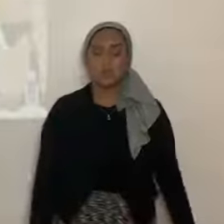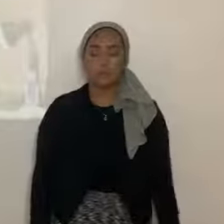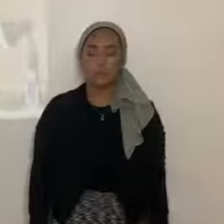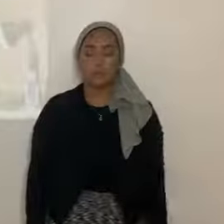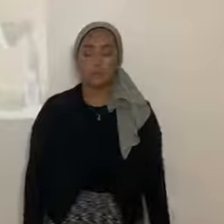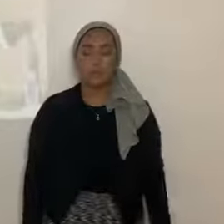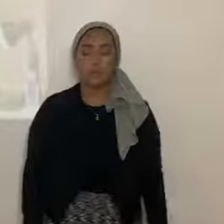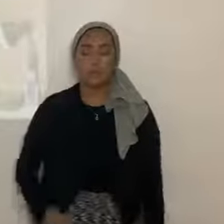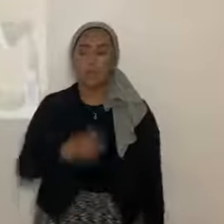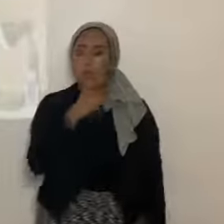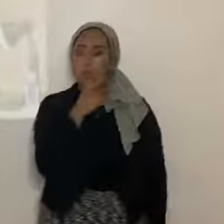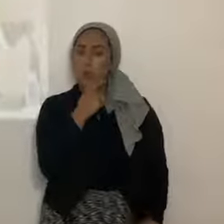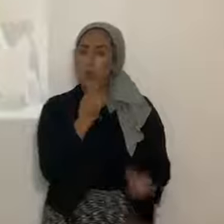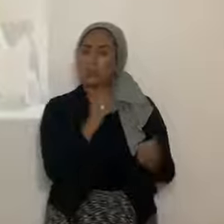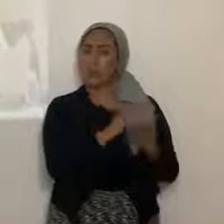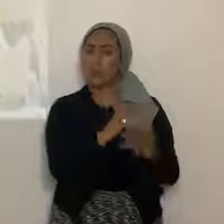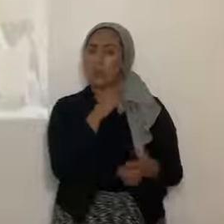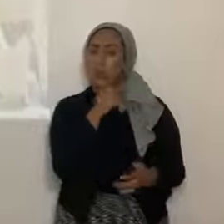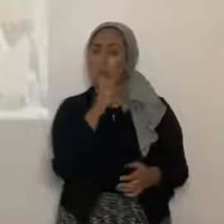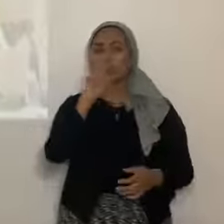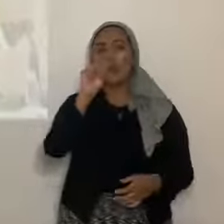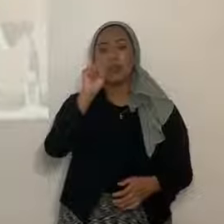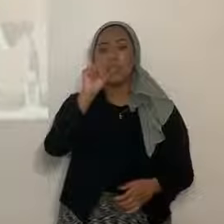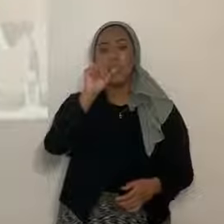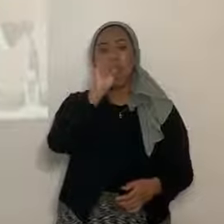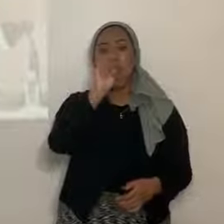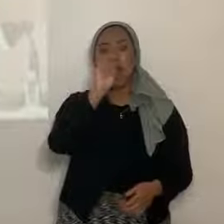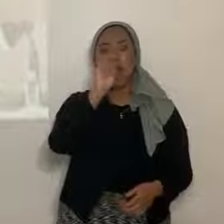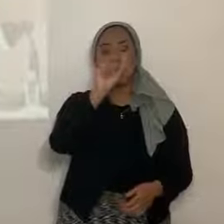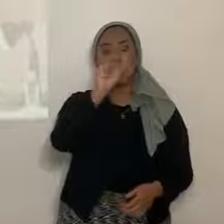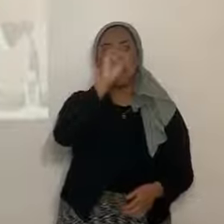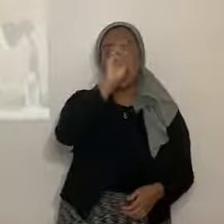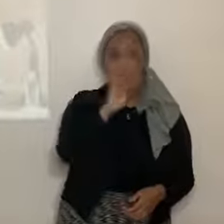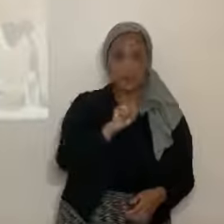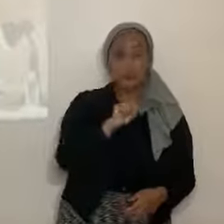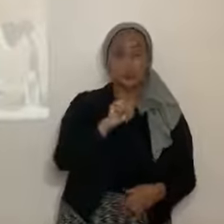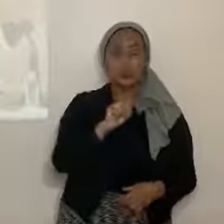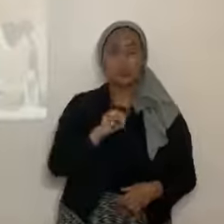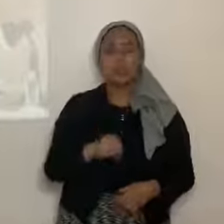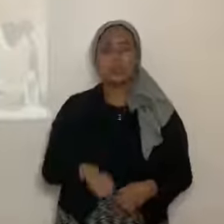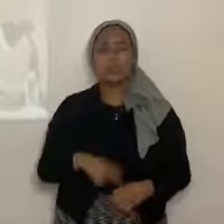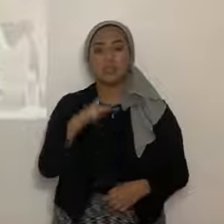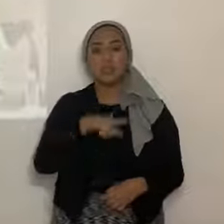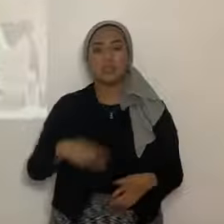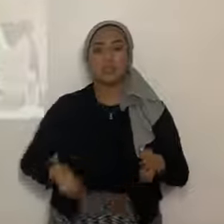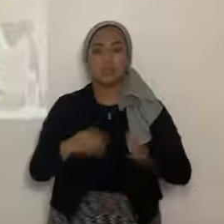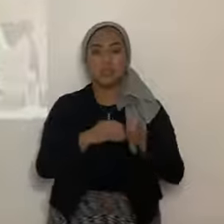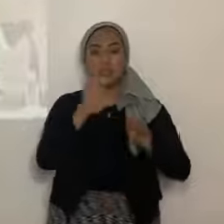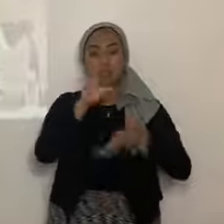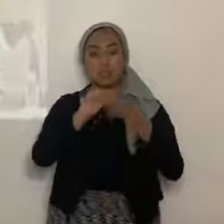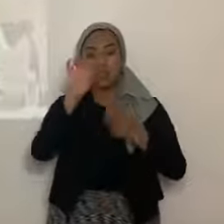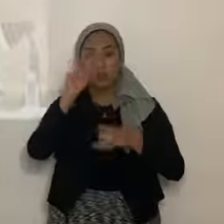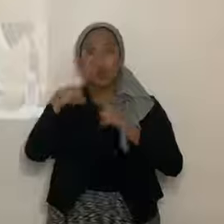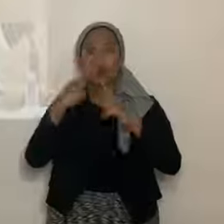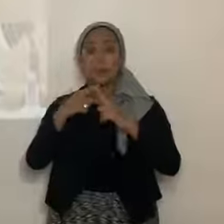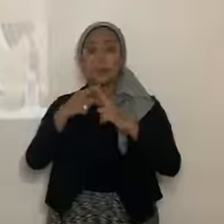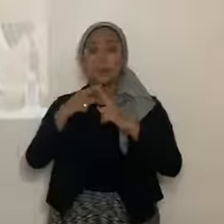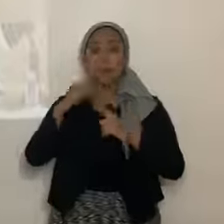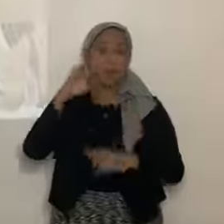¿Quién hizo eso? Más o menos, Naamán, el sirio. Segunda de Reyes 5, 8. Cuando Eliseo, el varón de Yahweh, oyó que el rey de